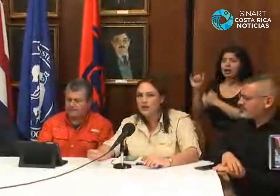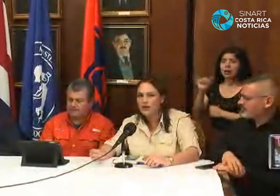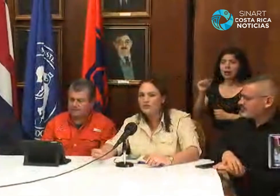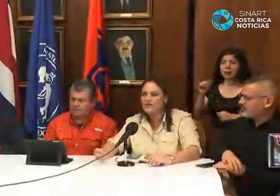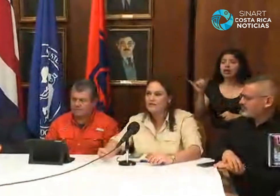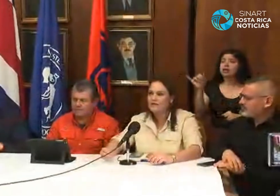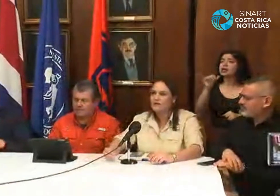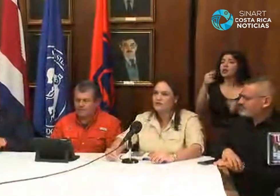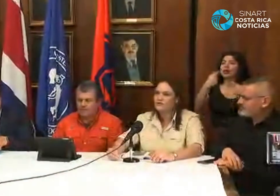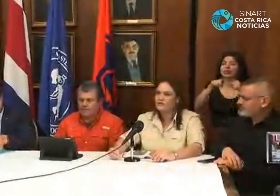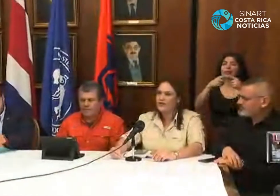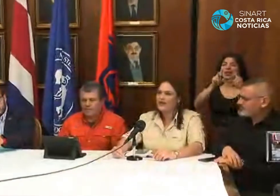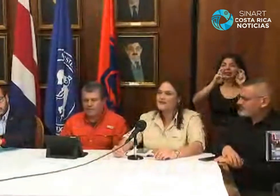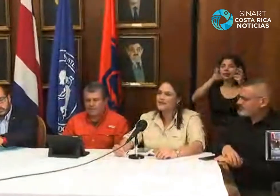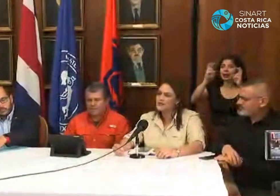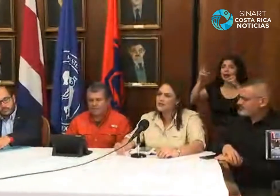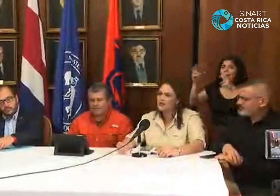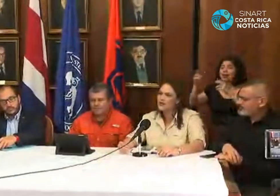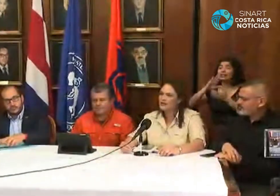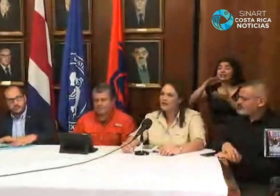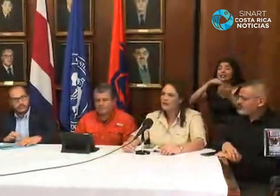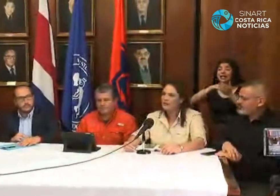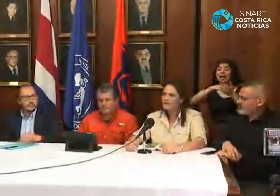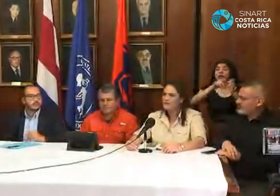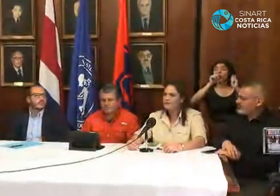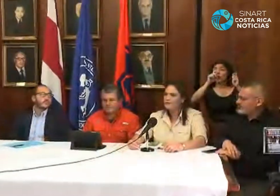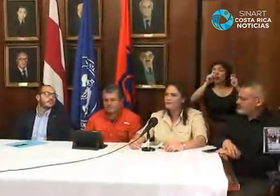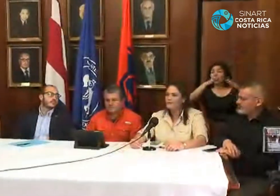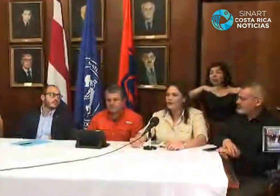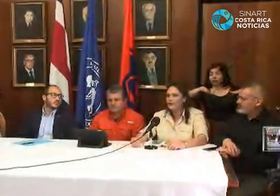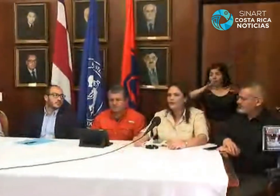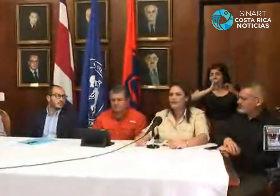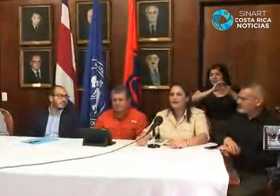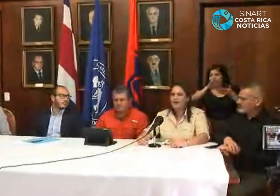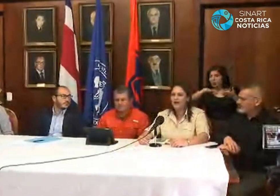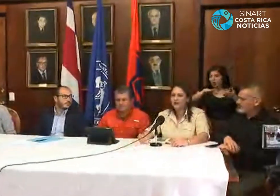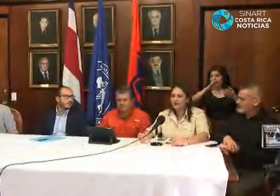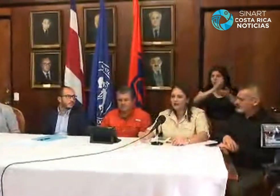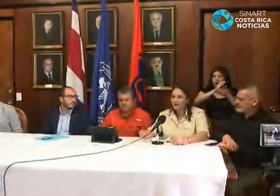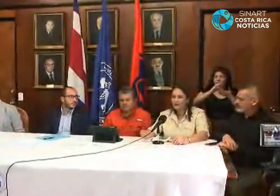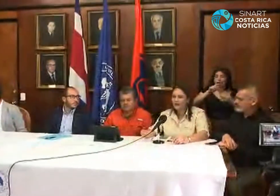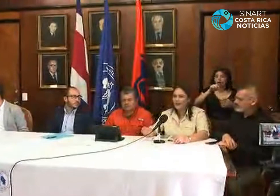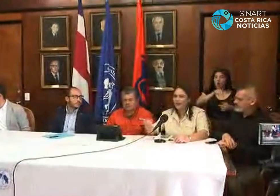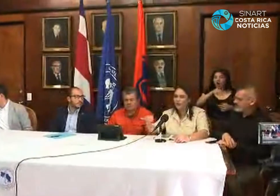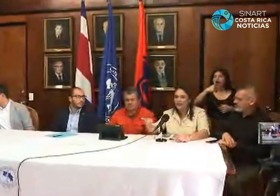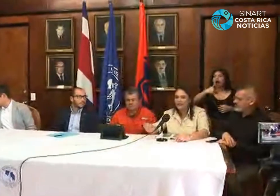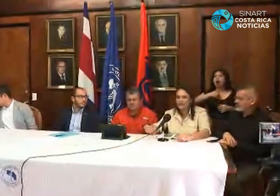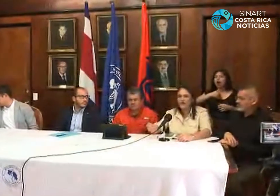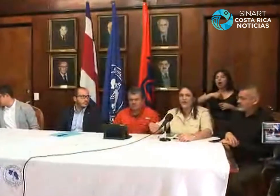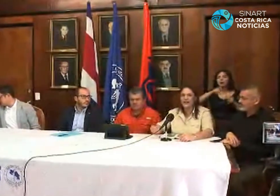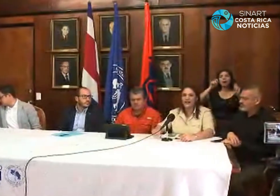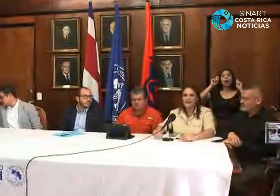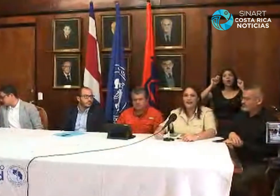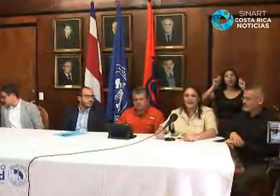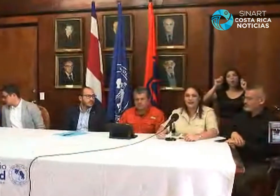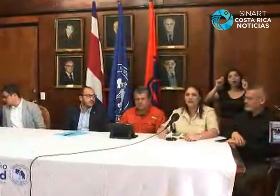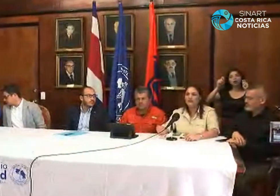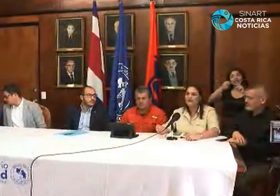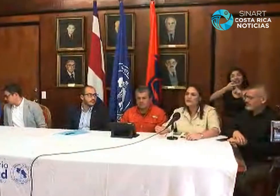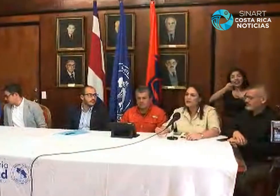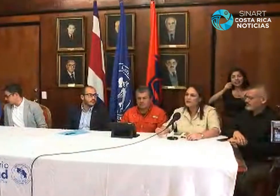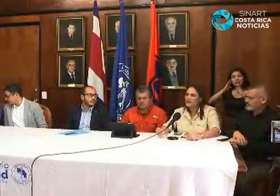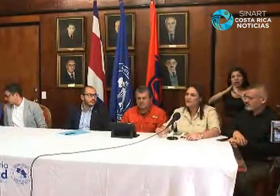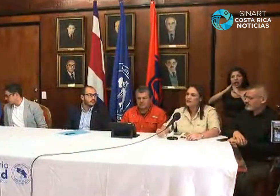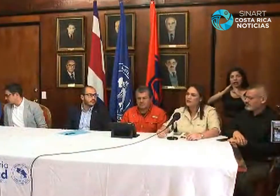mencionar en todos los ámbitos. En el centro educativo, bueno, hay una educación en casa y